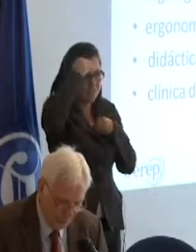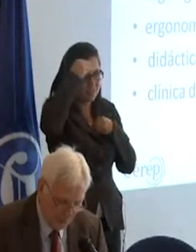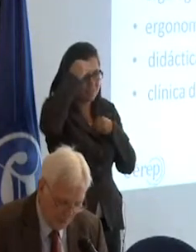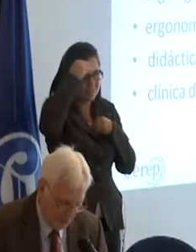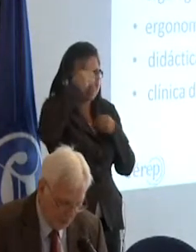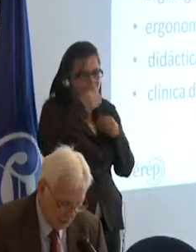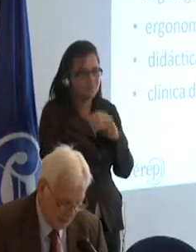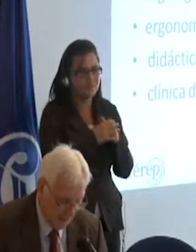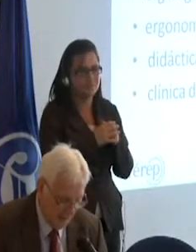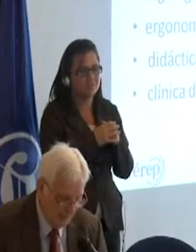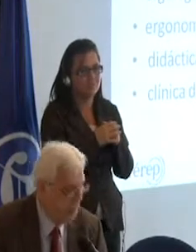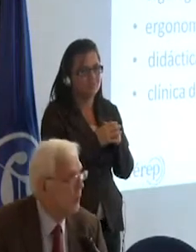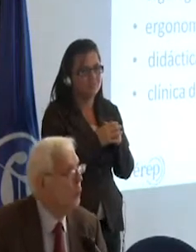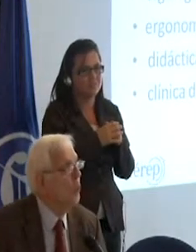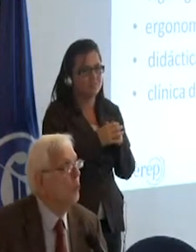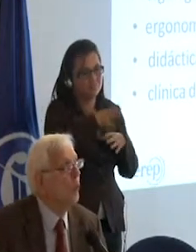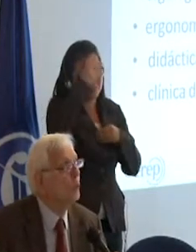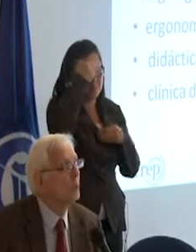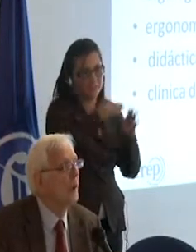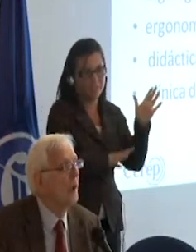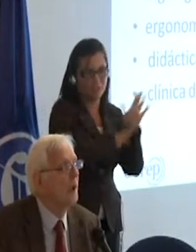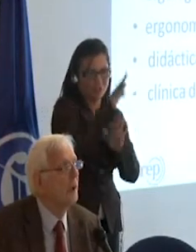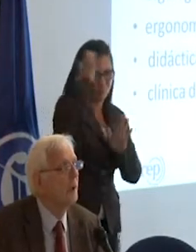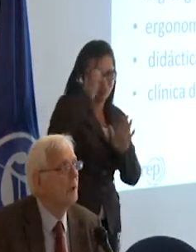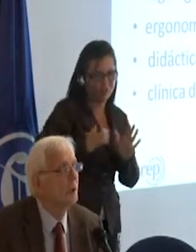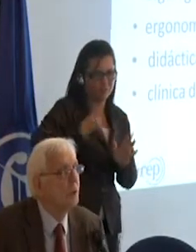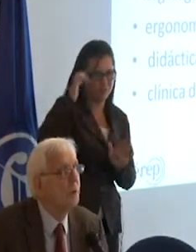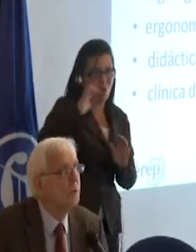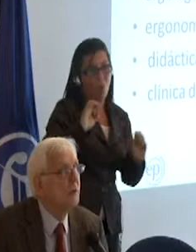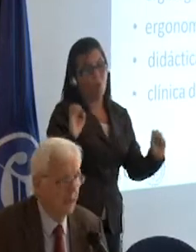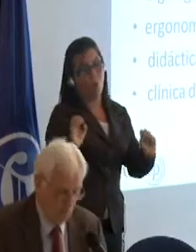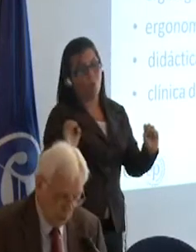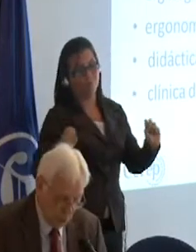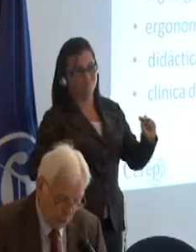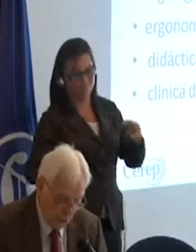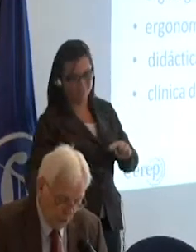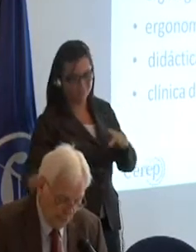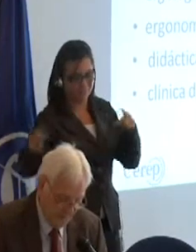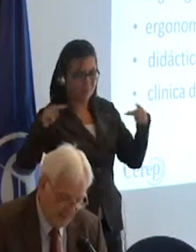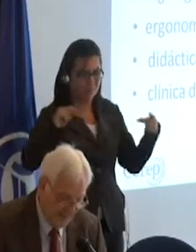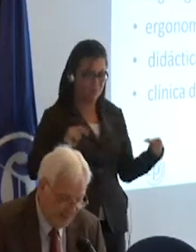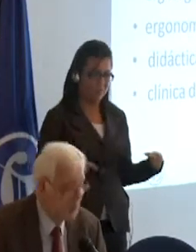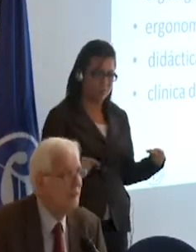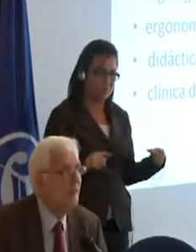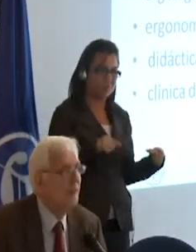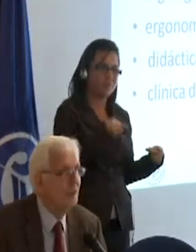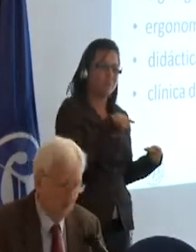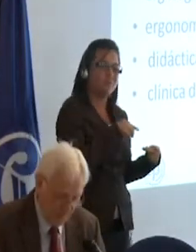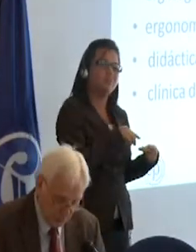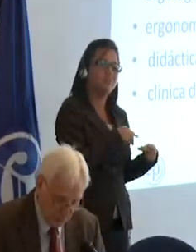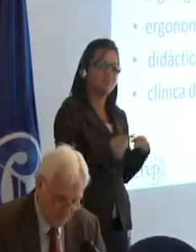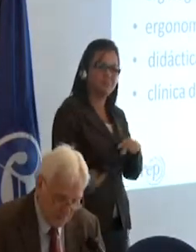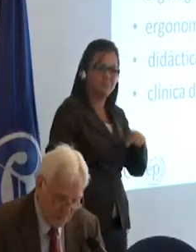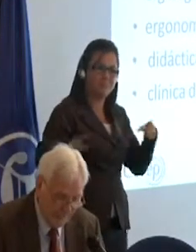Incidentes, dando lugar a un desarrollo profesional, o al contrario, dan lugar a